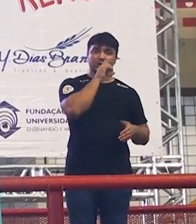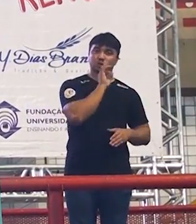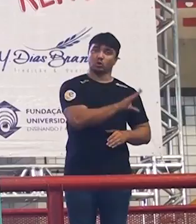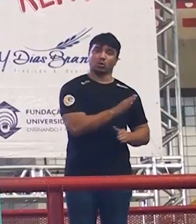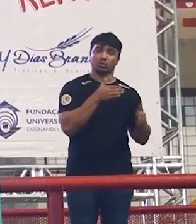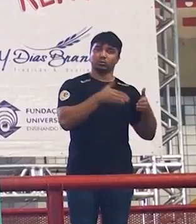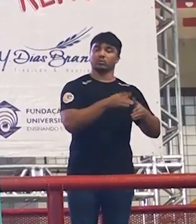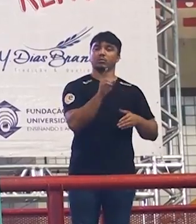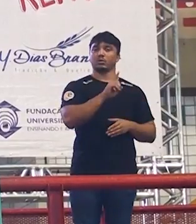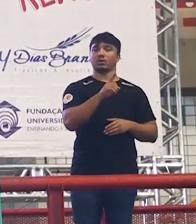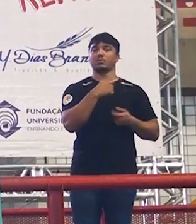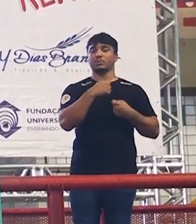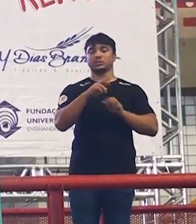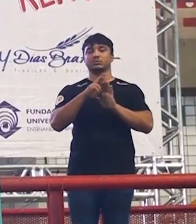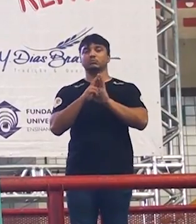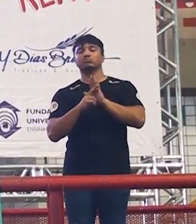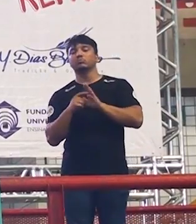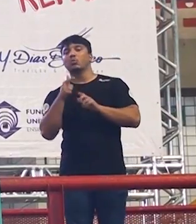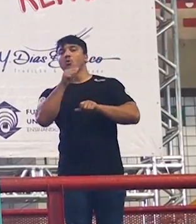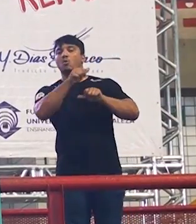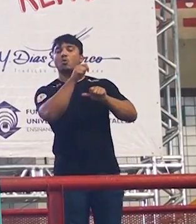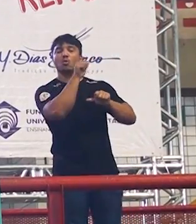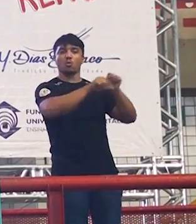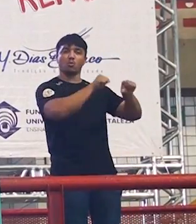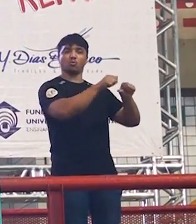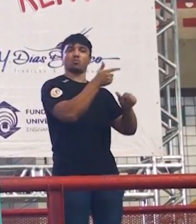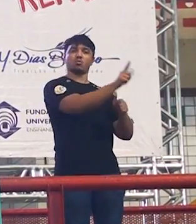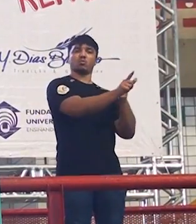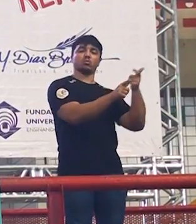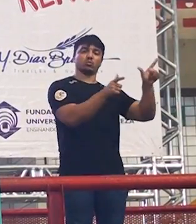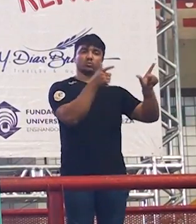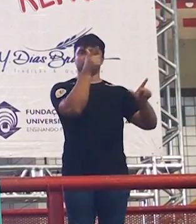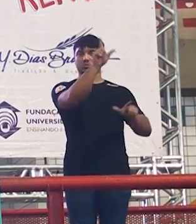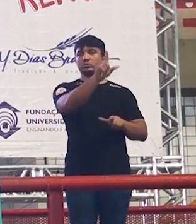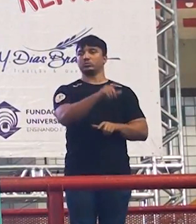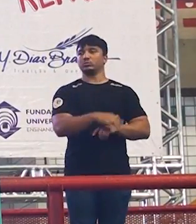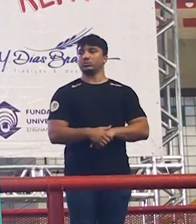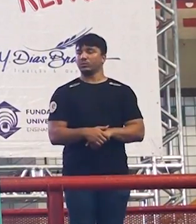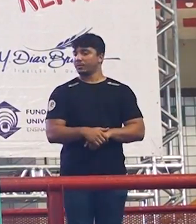né? É preciso que haja espaço para plantar também os outros alimentos.